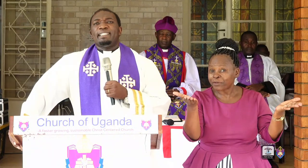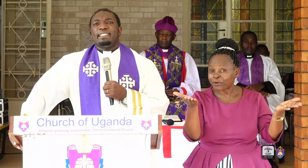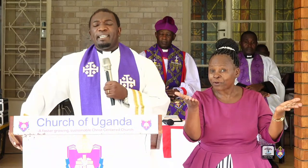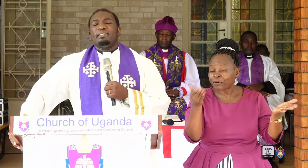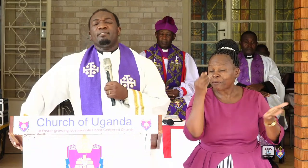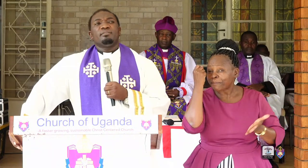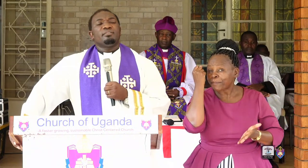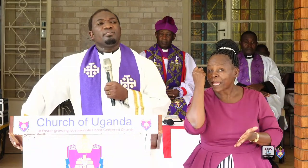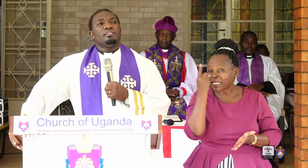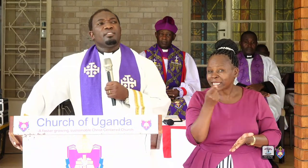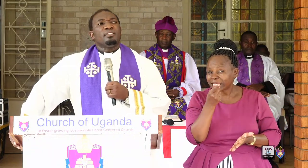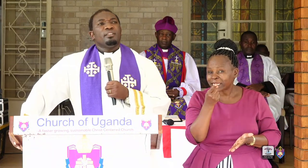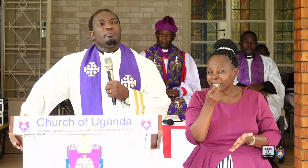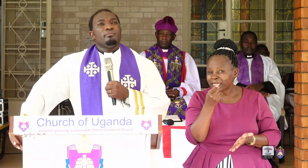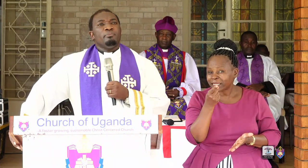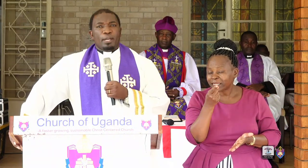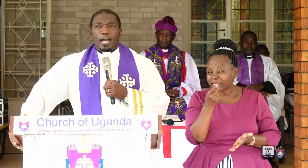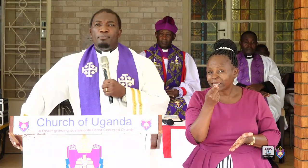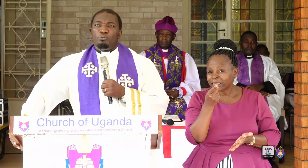byategedde,